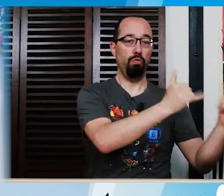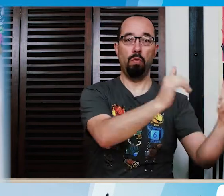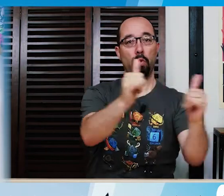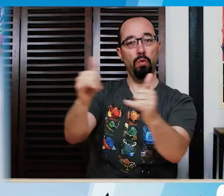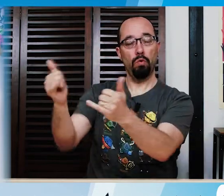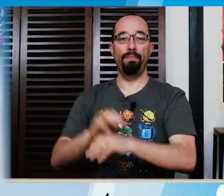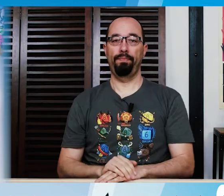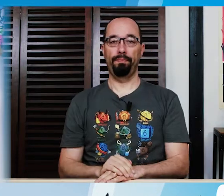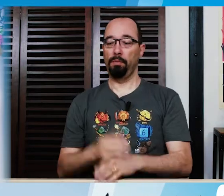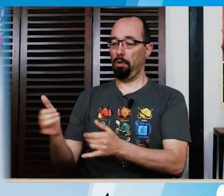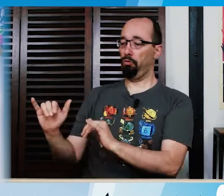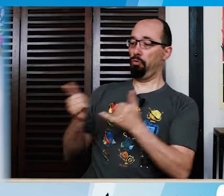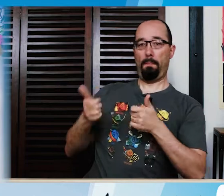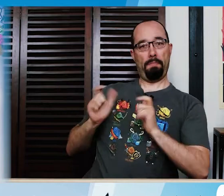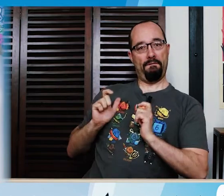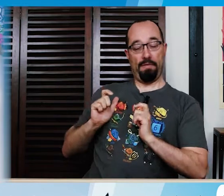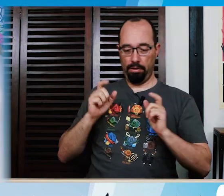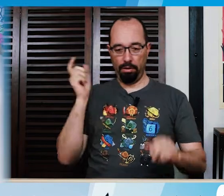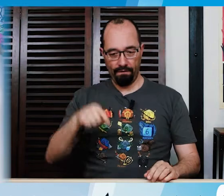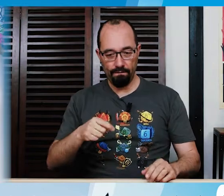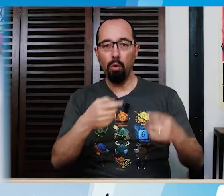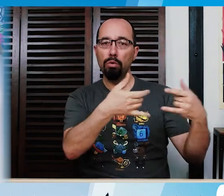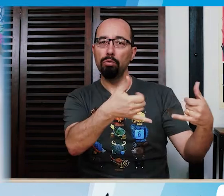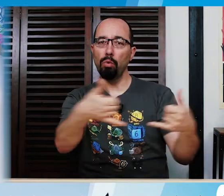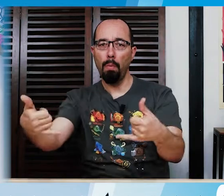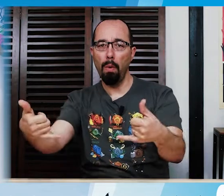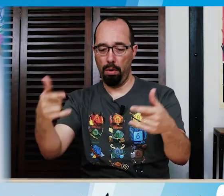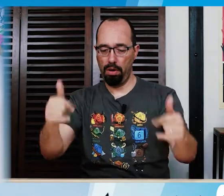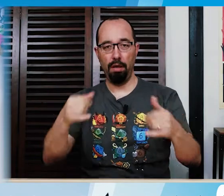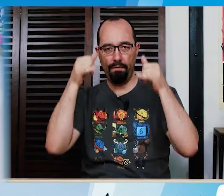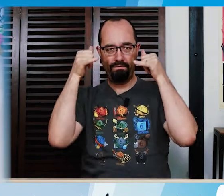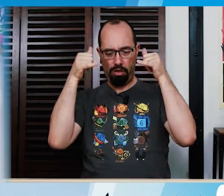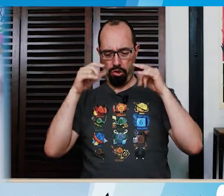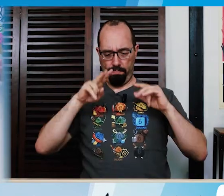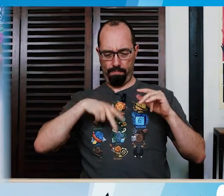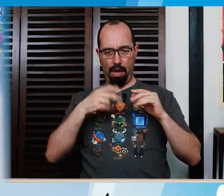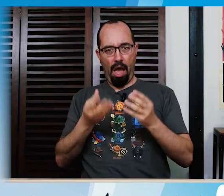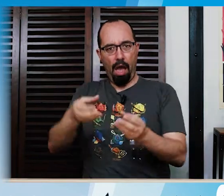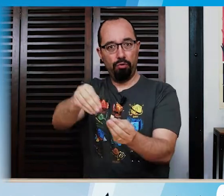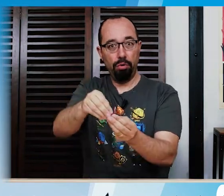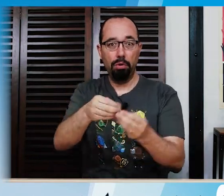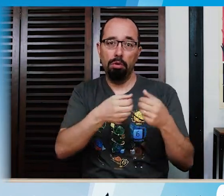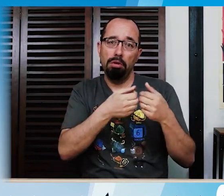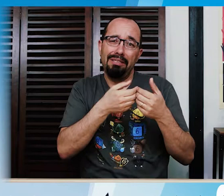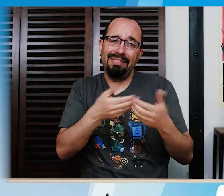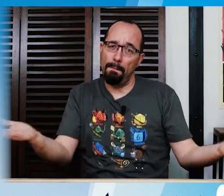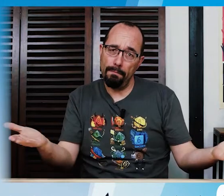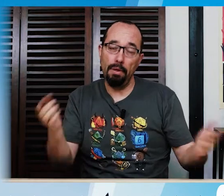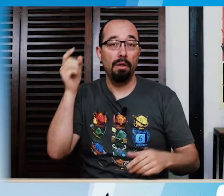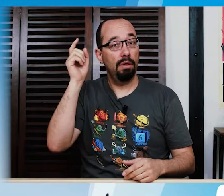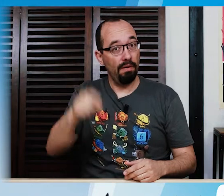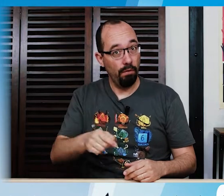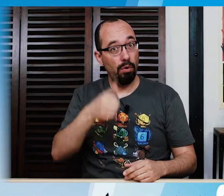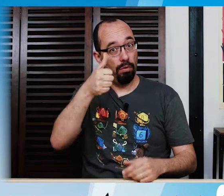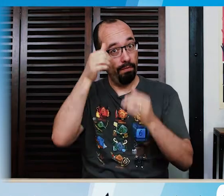flèche. Lors de leur tour, ils doivent ajouter une vache au troupeau en respectant une règle simple. La vache ajoutée au